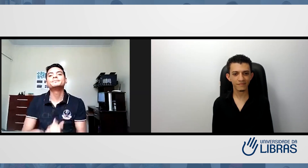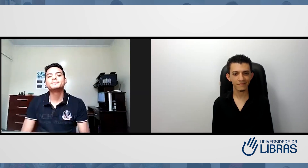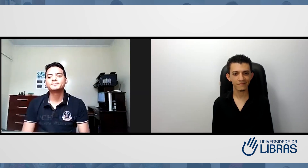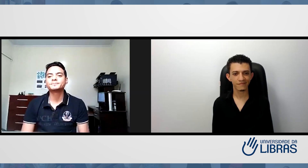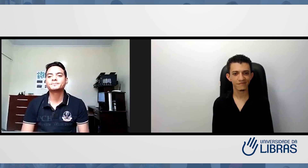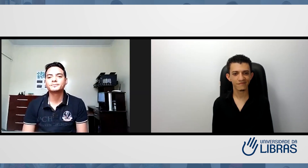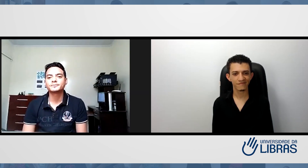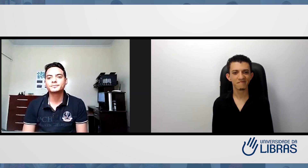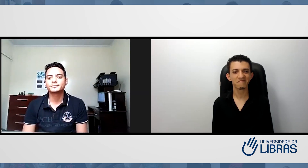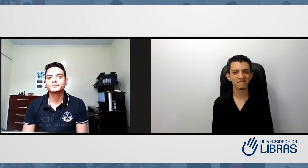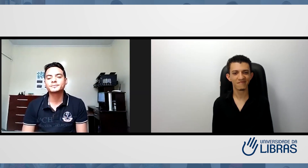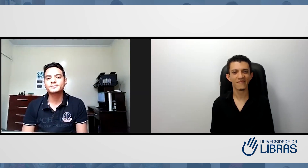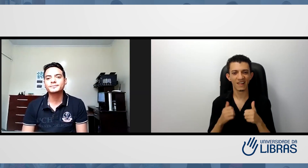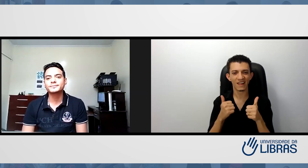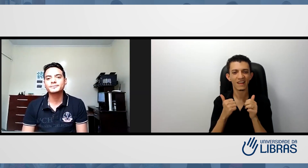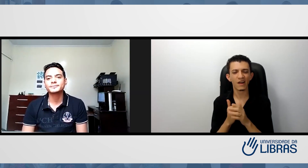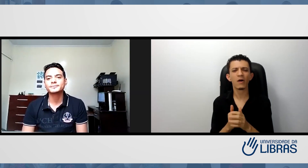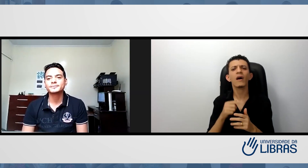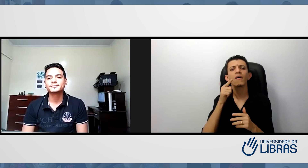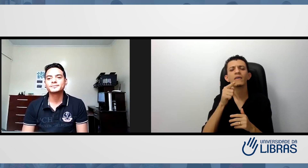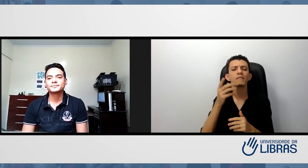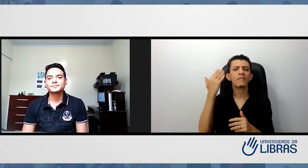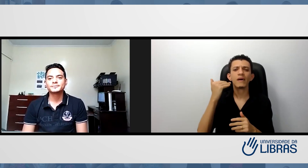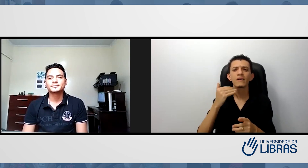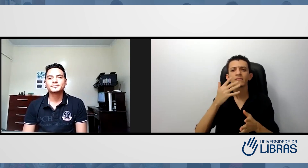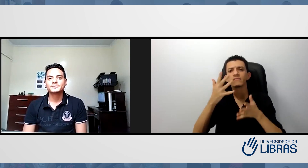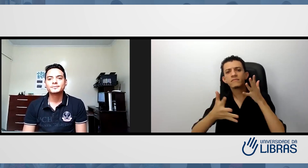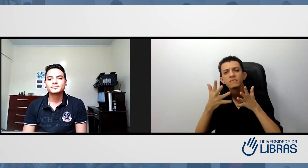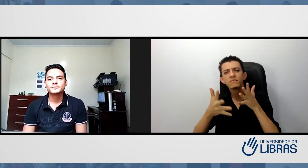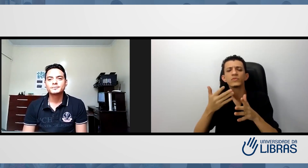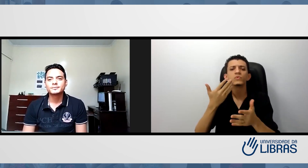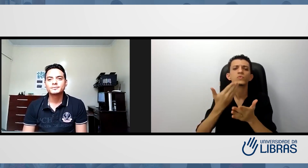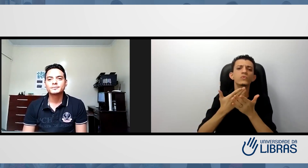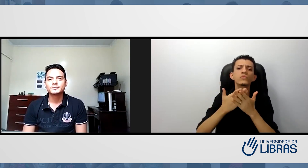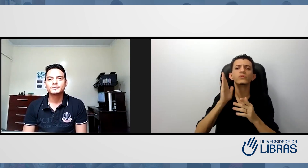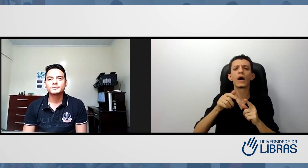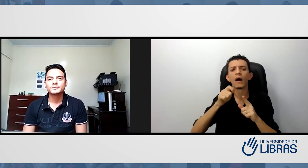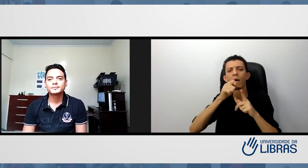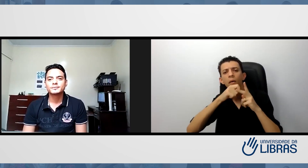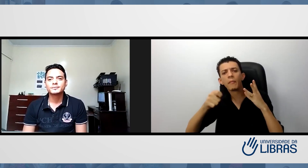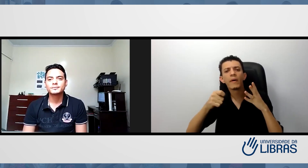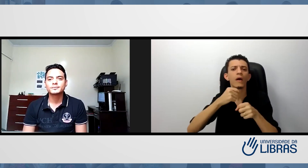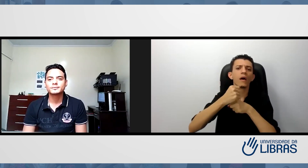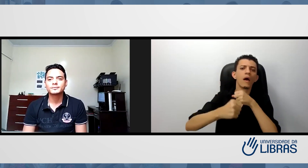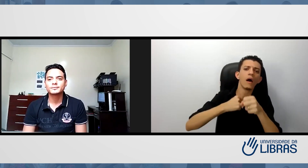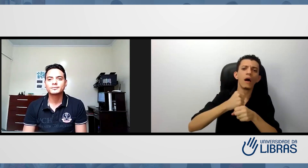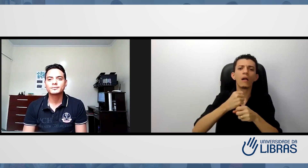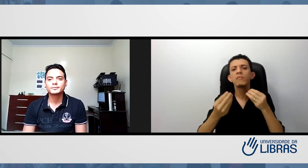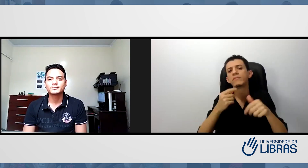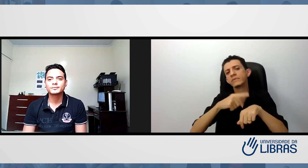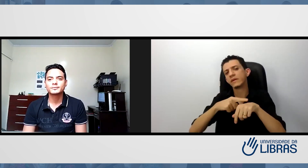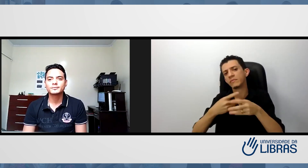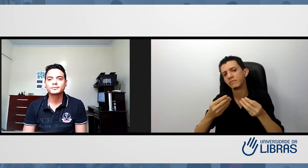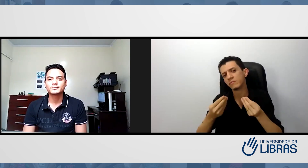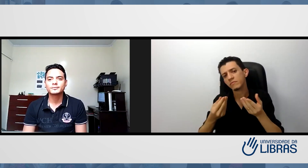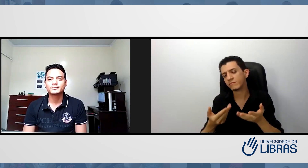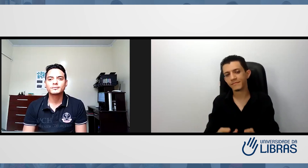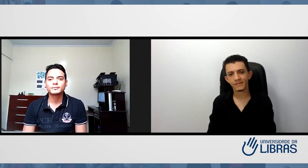isso poderia ser uma nova possibilidade para ele profissional também, que ao mesmo tempo que ele faria a diferença, ele estaria tendo a comunicação ali. Aí